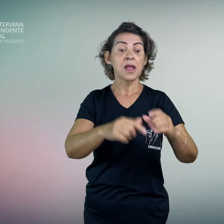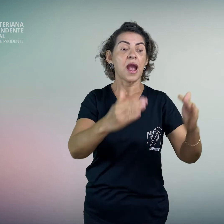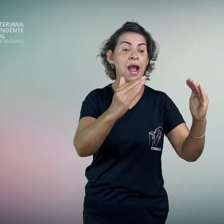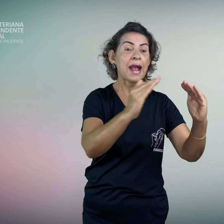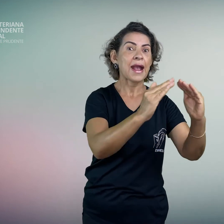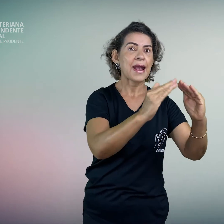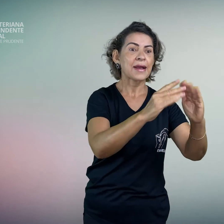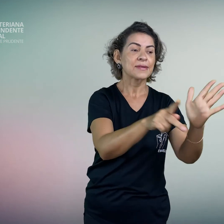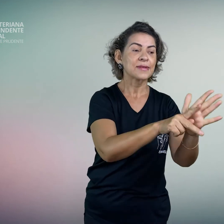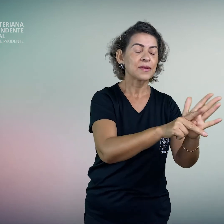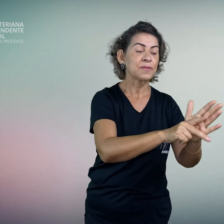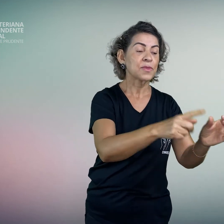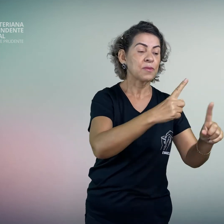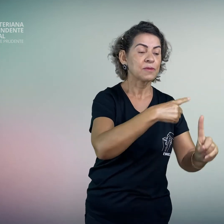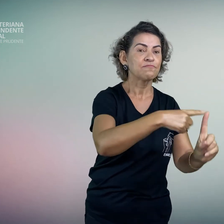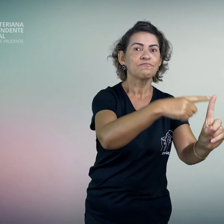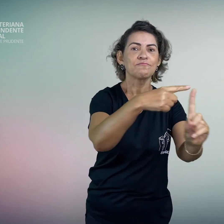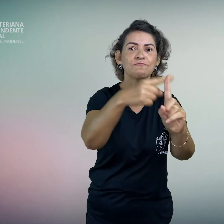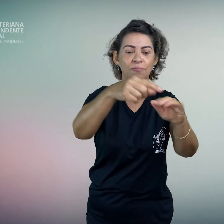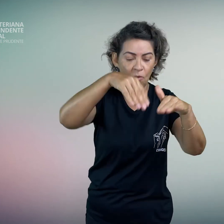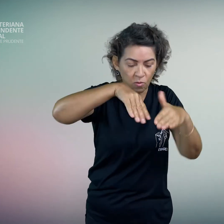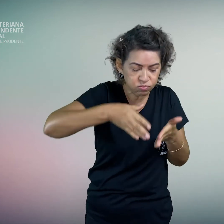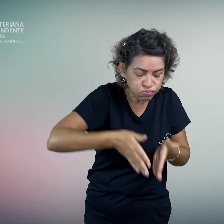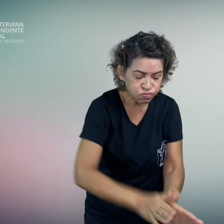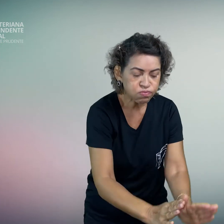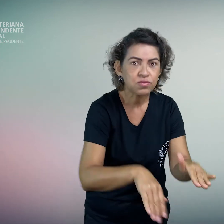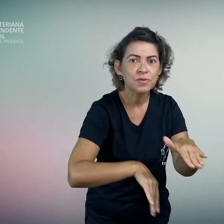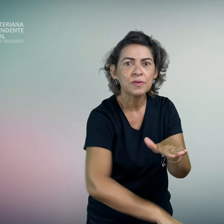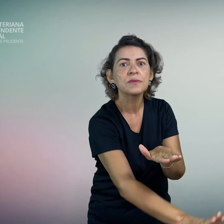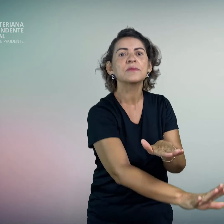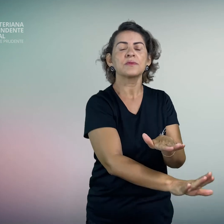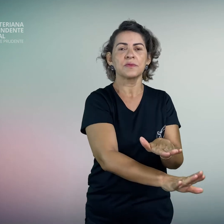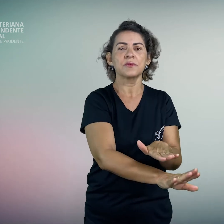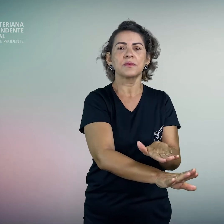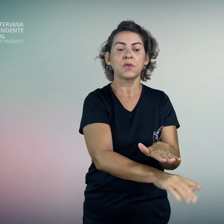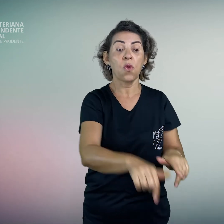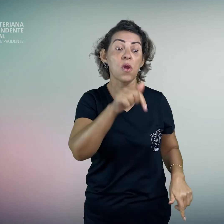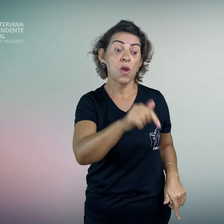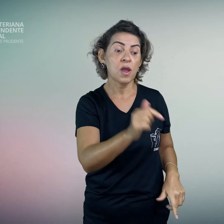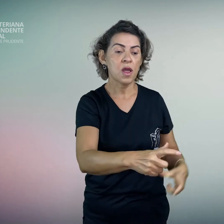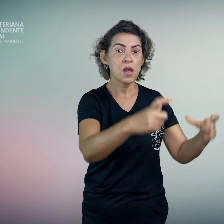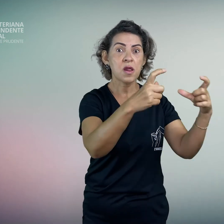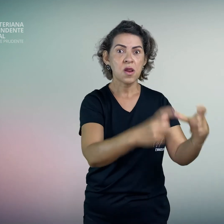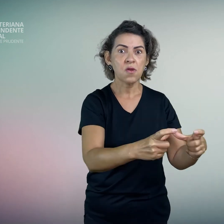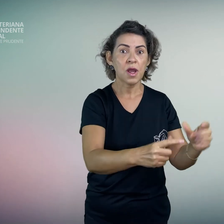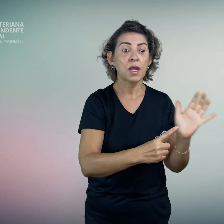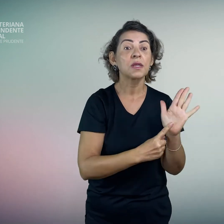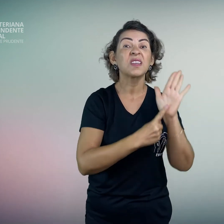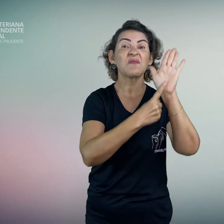Assim como Jefté, o gadareno buscou viver no único lugar que refletia o seu mundo interior.